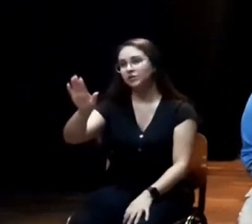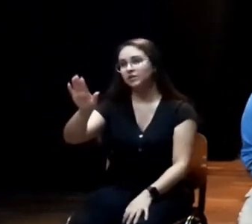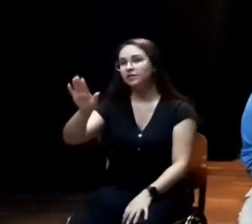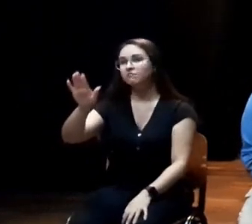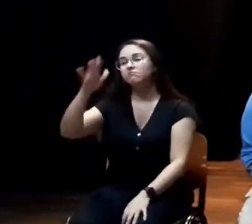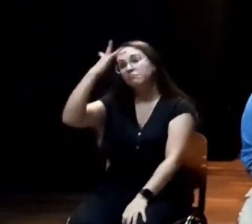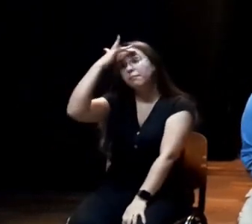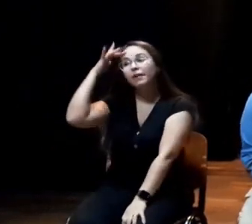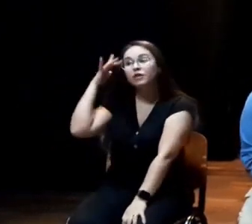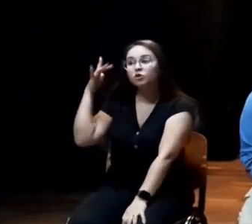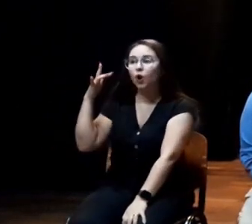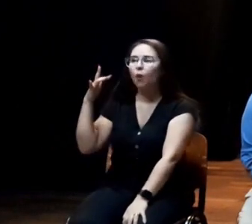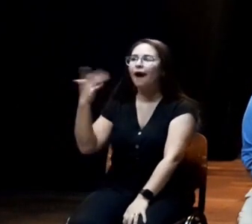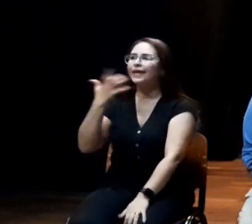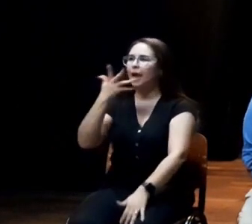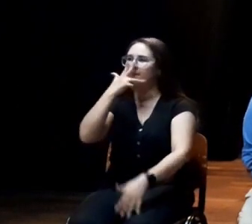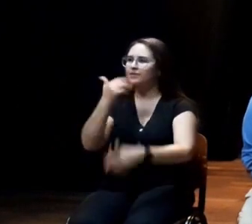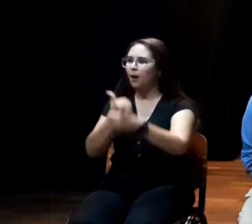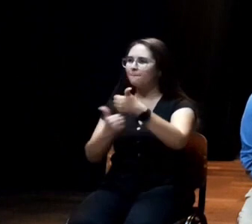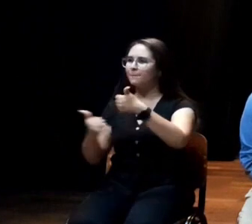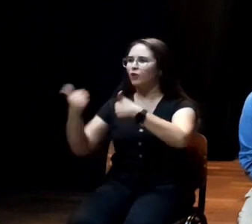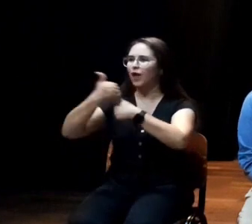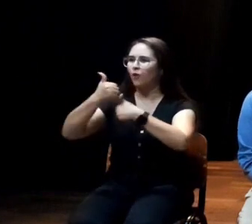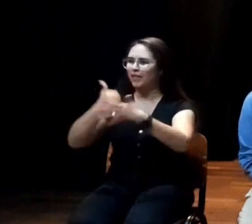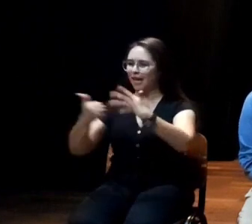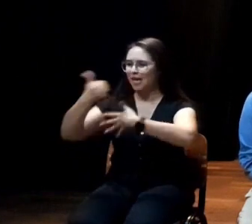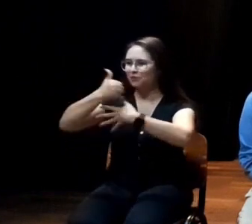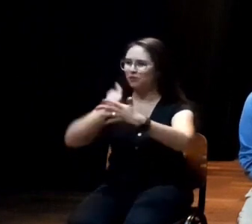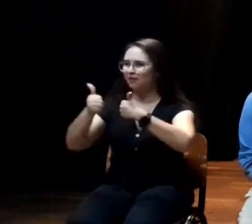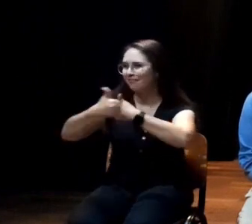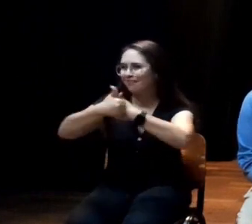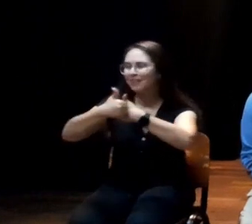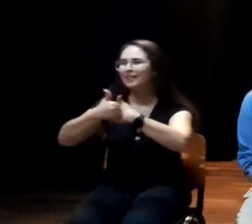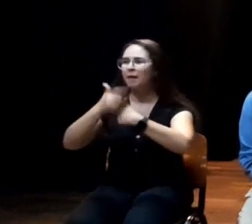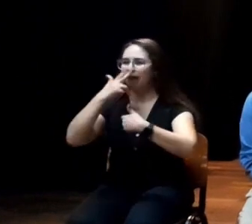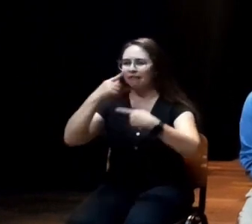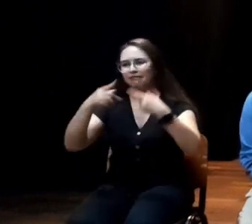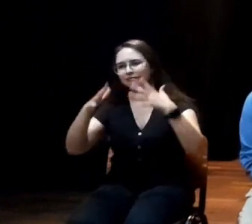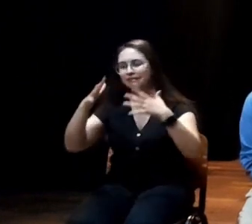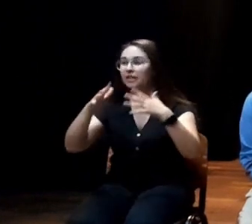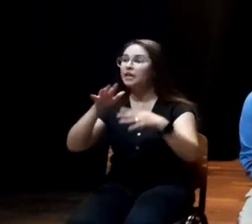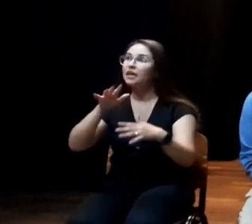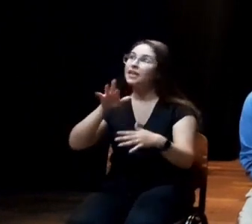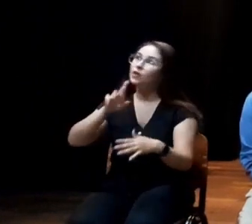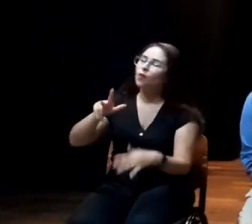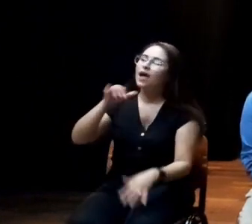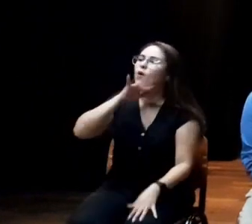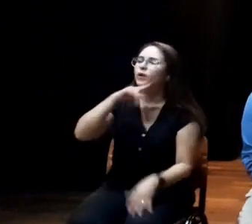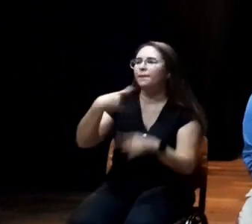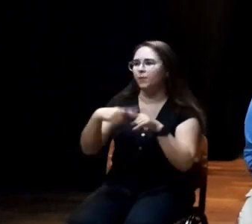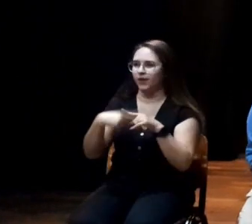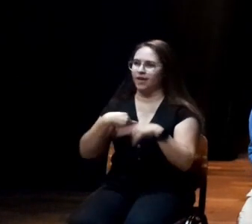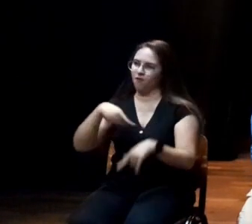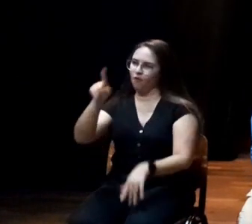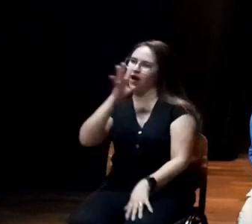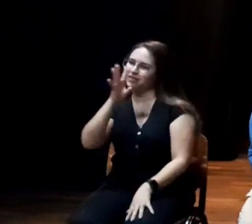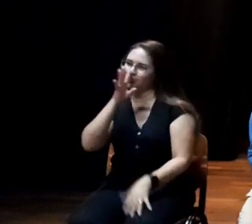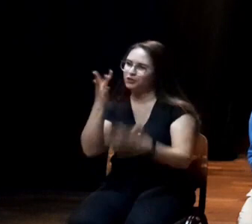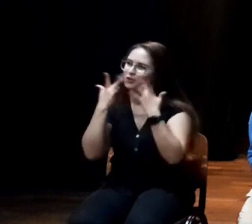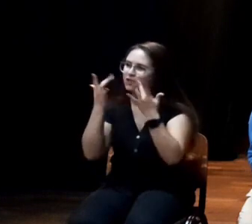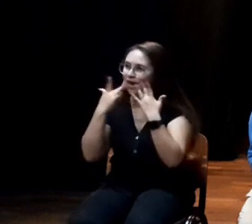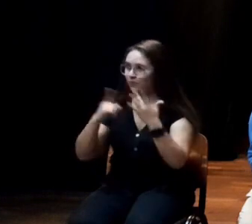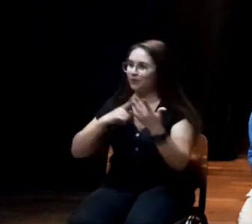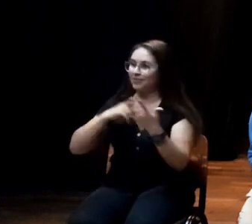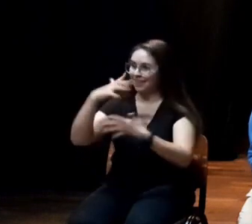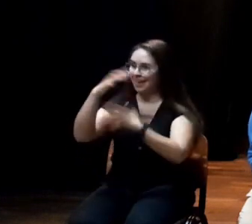que busca esse protagonismo, aí fica desajustado. Sim. Mas o que não quer dizer que seja desinteressante, porque quando eu vou assistir espetáculos que tem